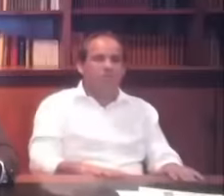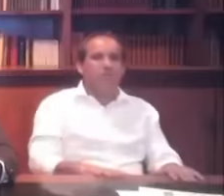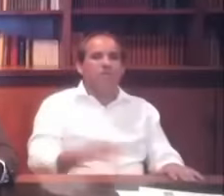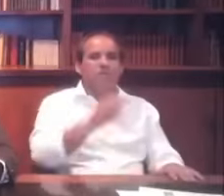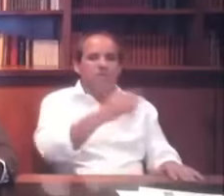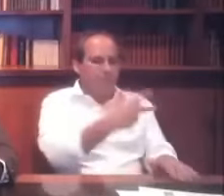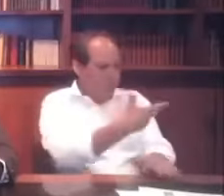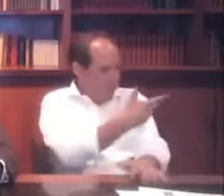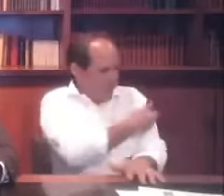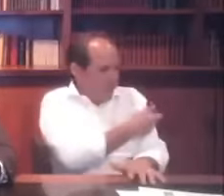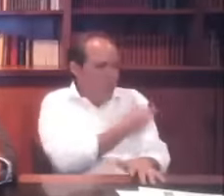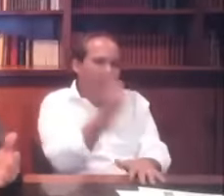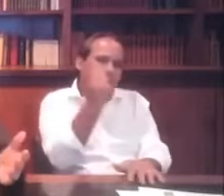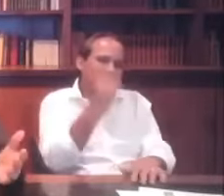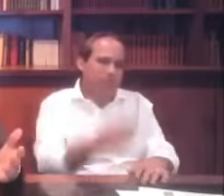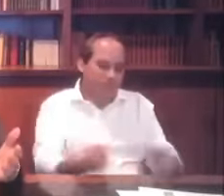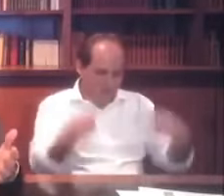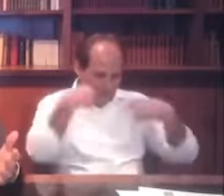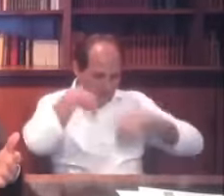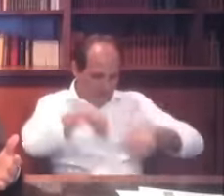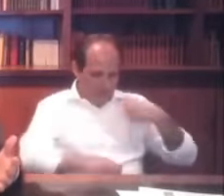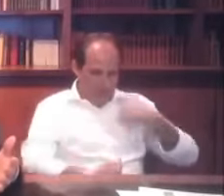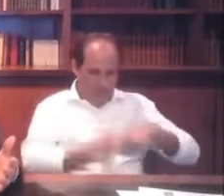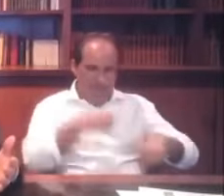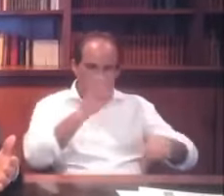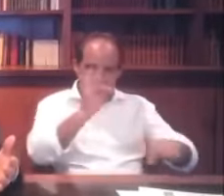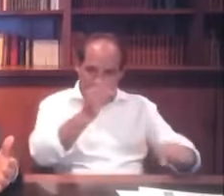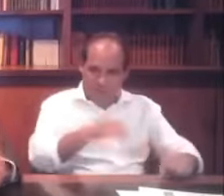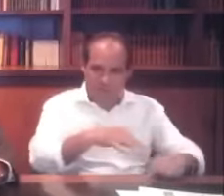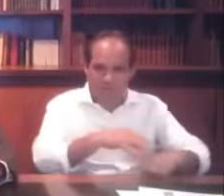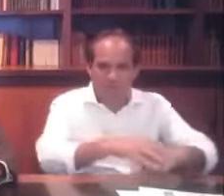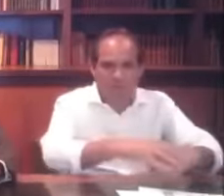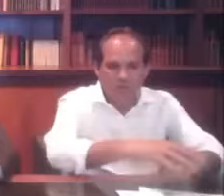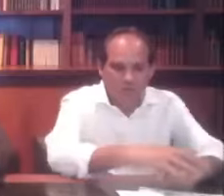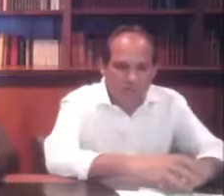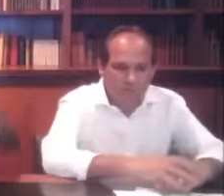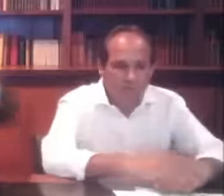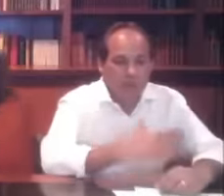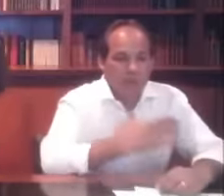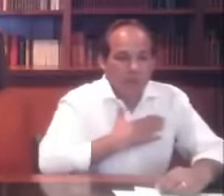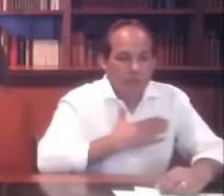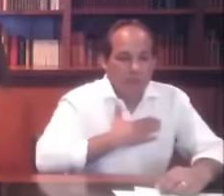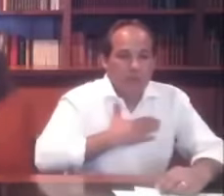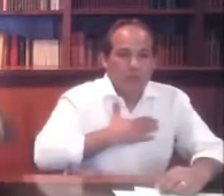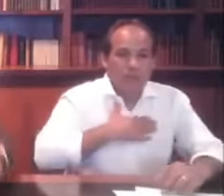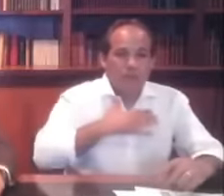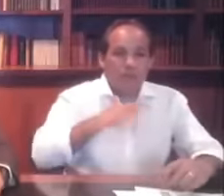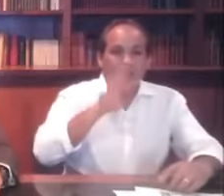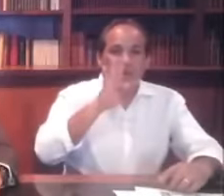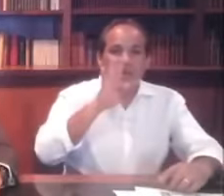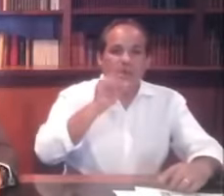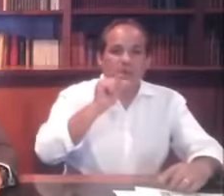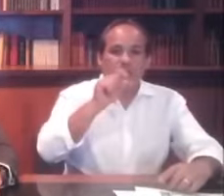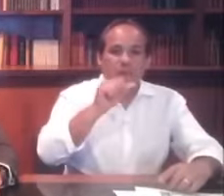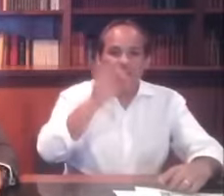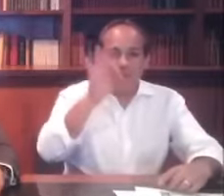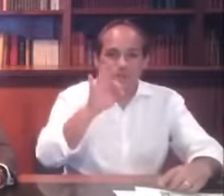Você toma vacina para quê? Para ter anticorpos, não é isso? A minha taxa de anticorpos está lá em cima.